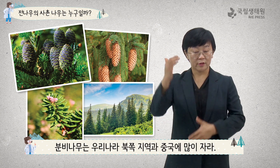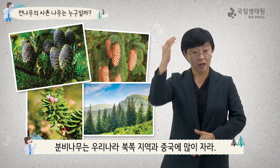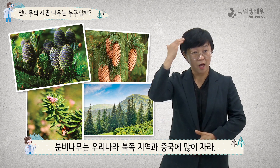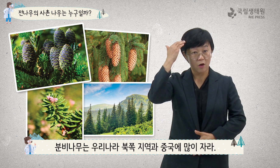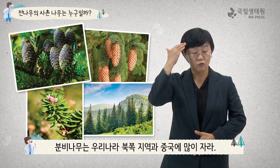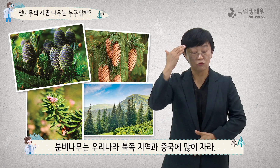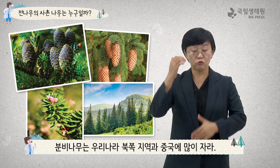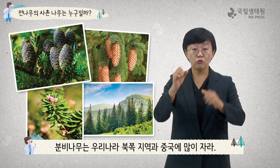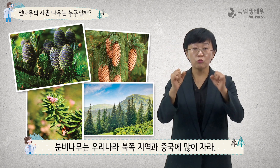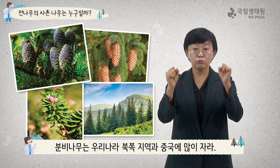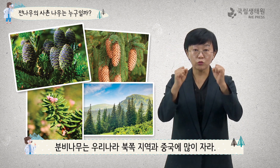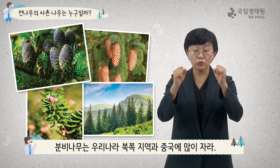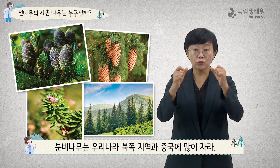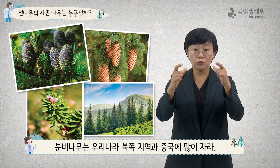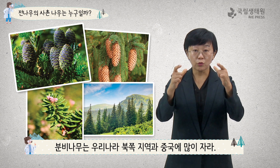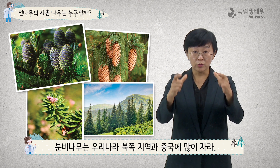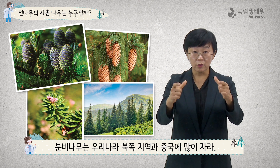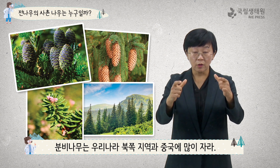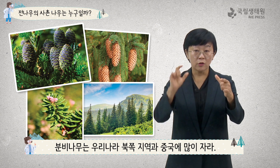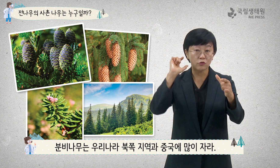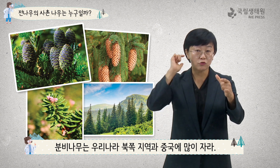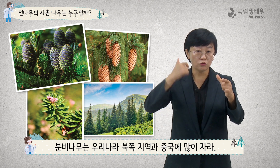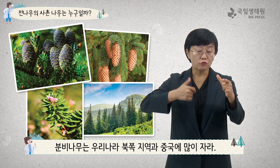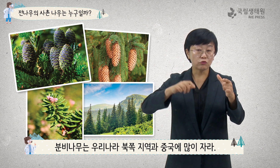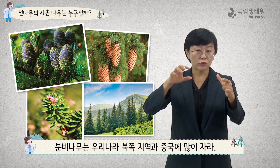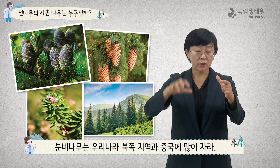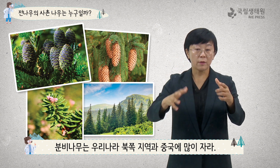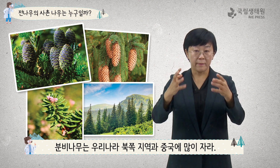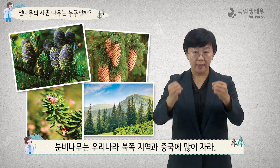북쪽 지역과 중국에 많이 자라.